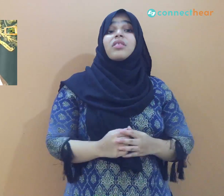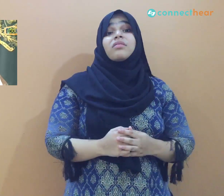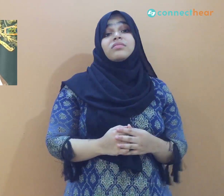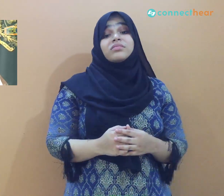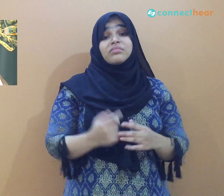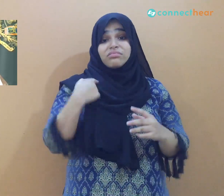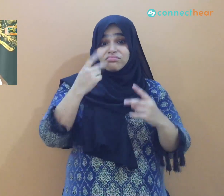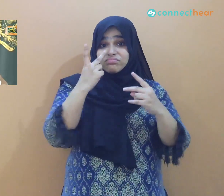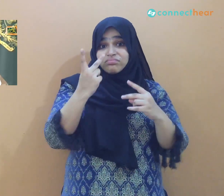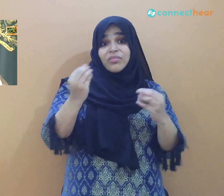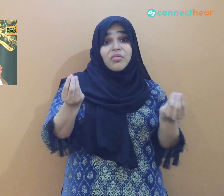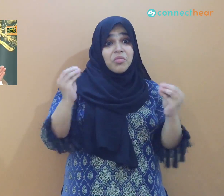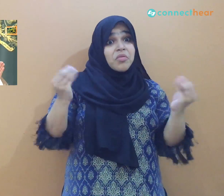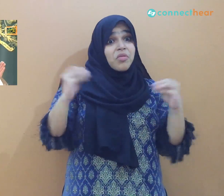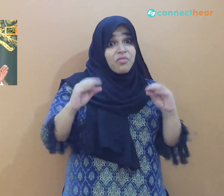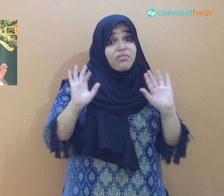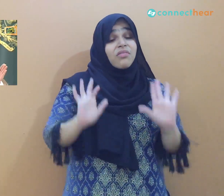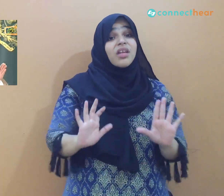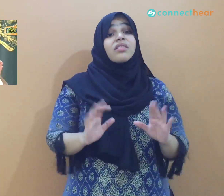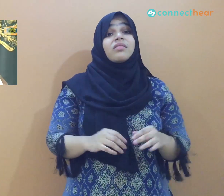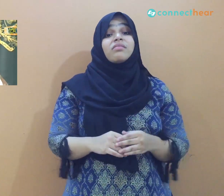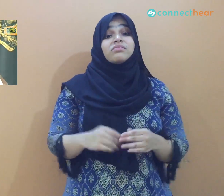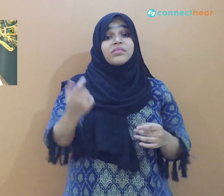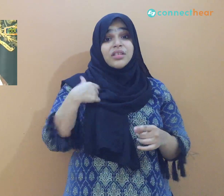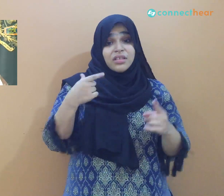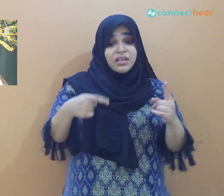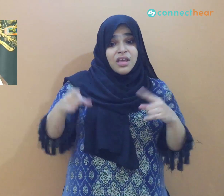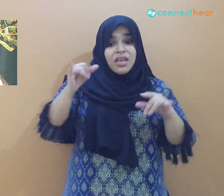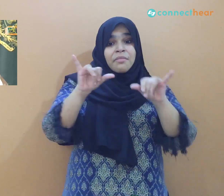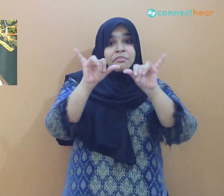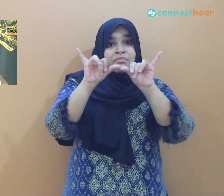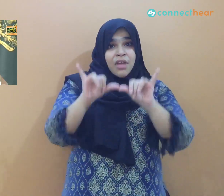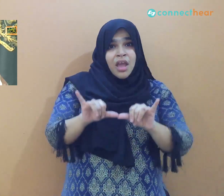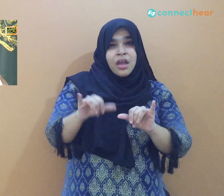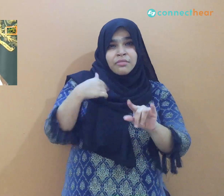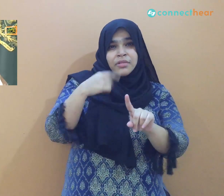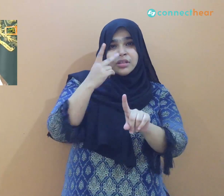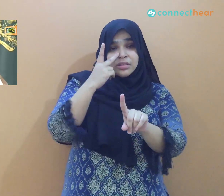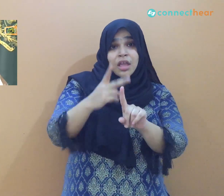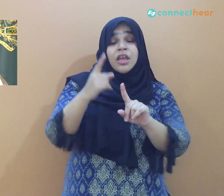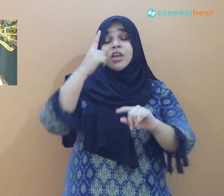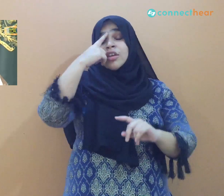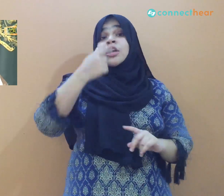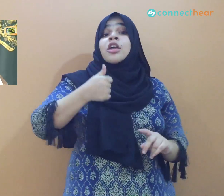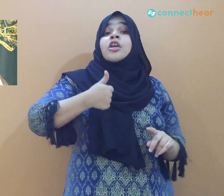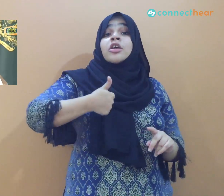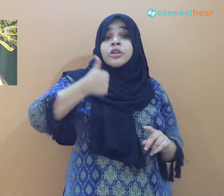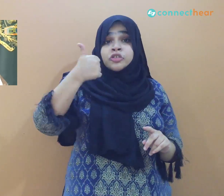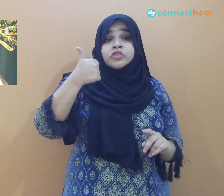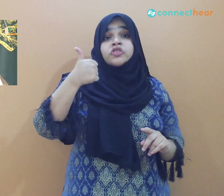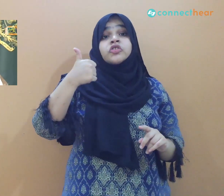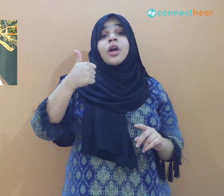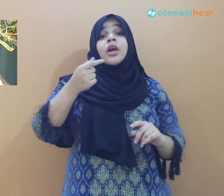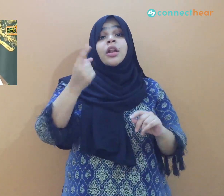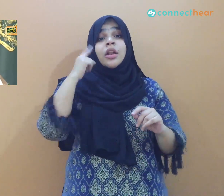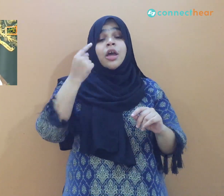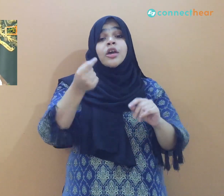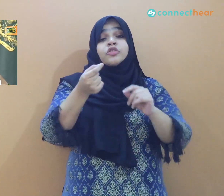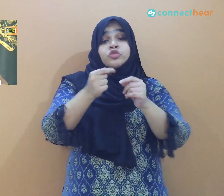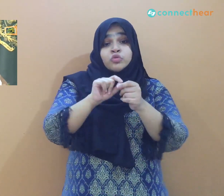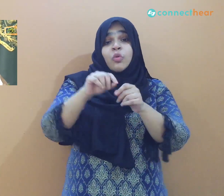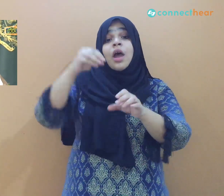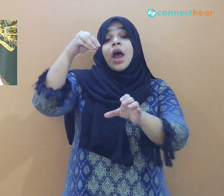رہیں. لیکن ہم جو ابھی تک ہماری پلاننگ ہے, ہم انشاءاللہ ہماری جون کے اینڈ